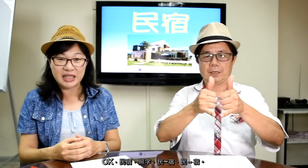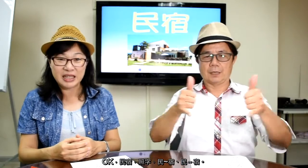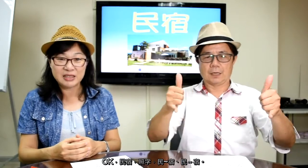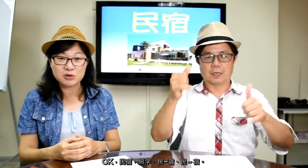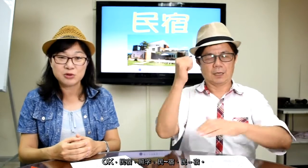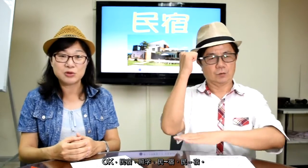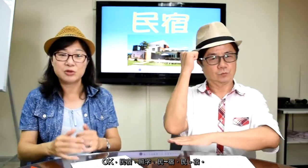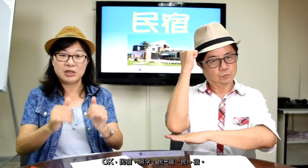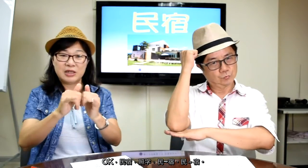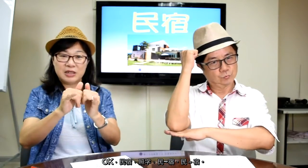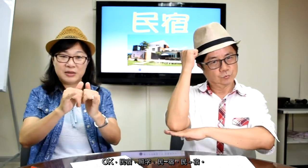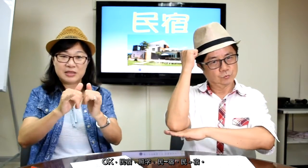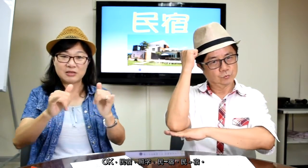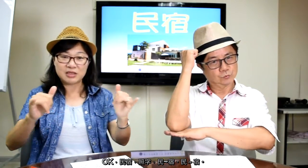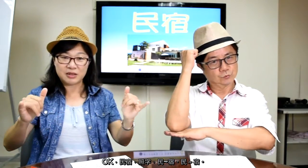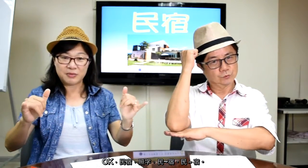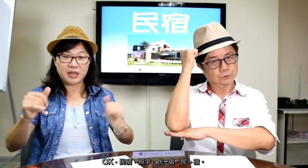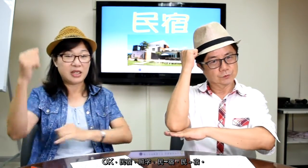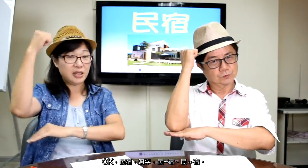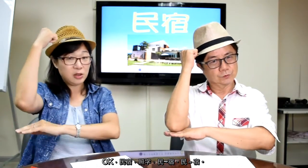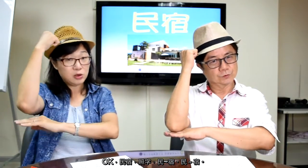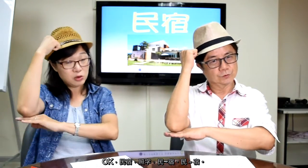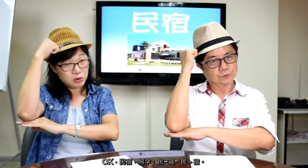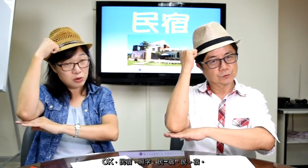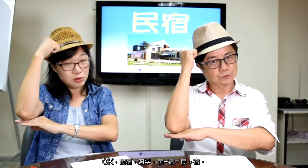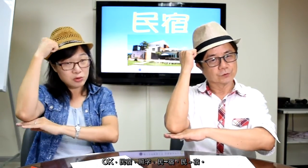民宿，造字民宿，